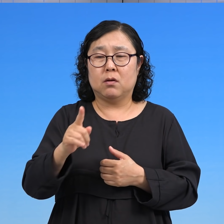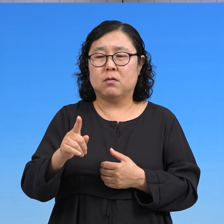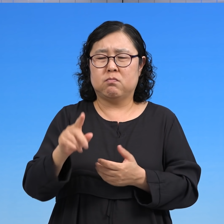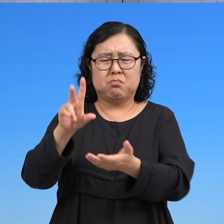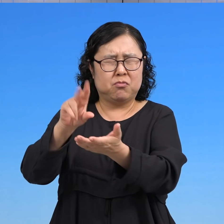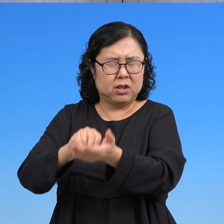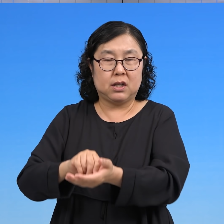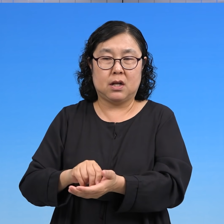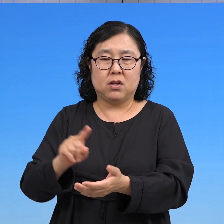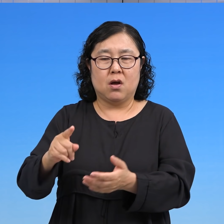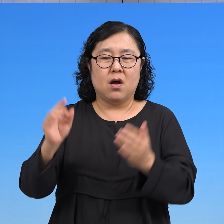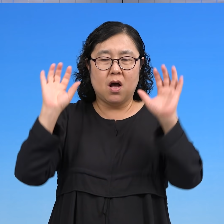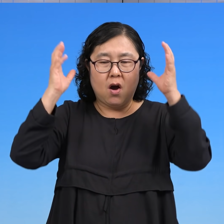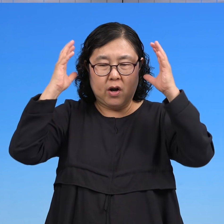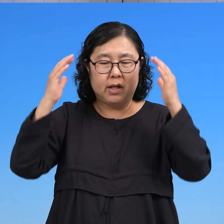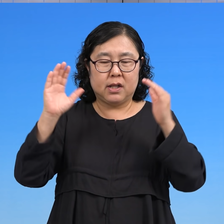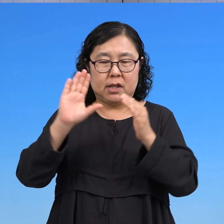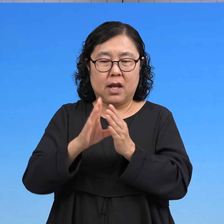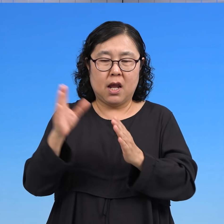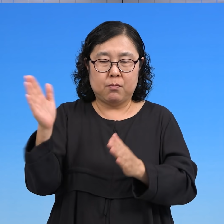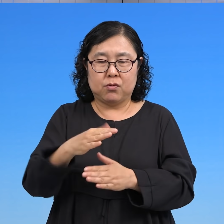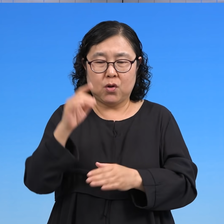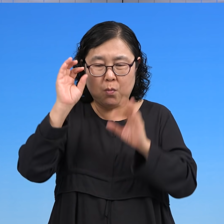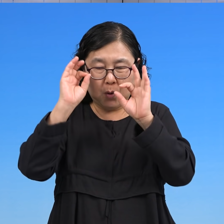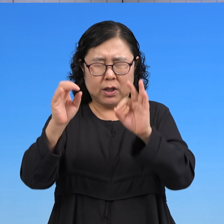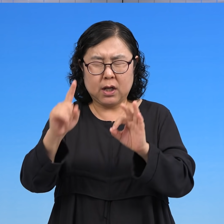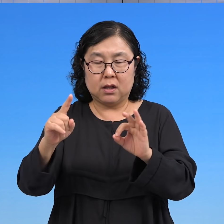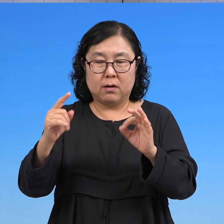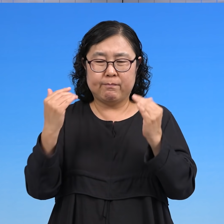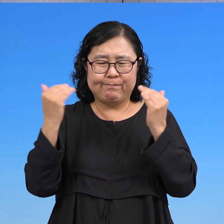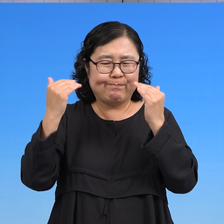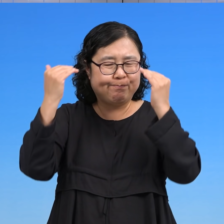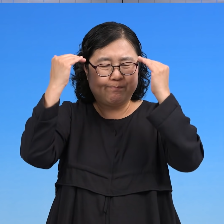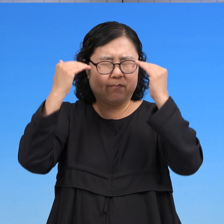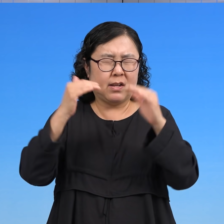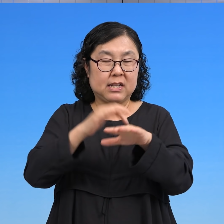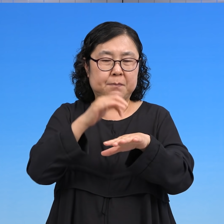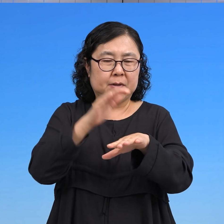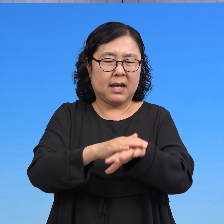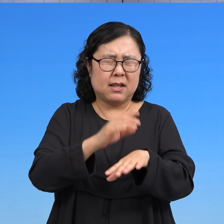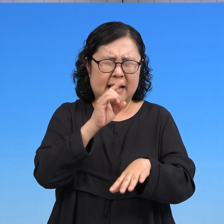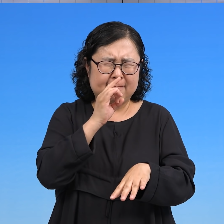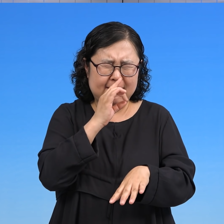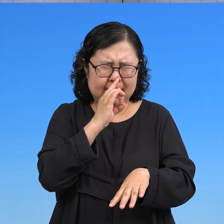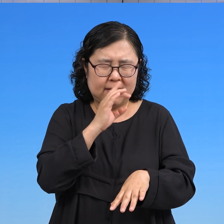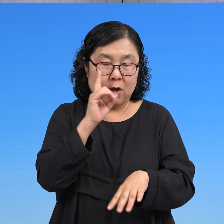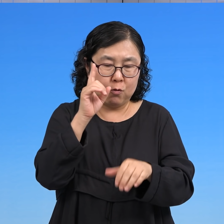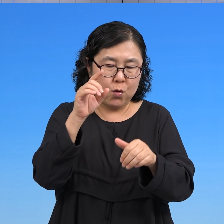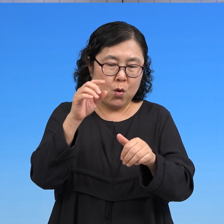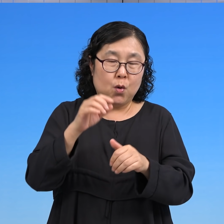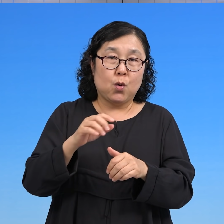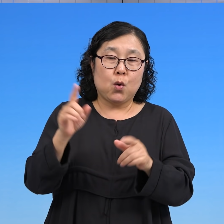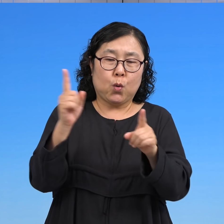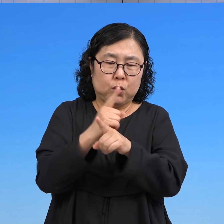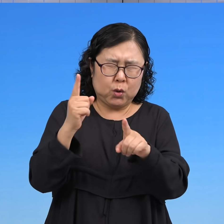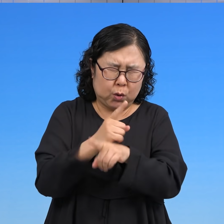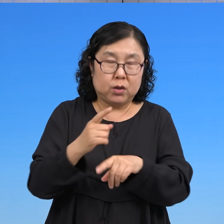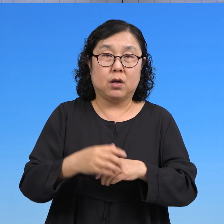이게 문제잖아. 내가 네 어릴 때부터 지켜봤는데 이거 고쳐야 돼. 너 이거 안 되면은 그거